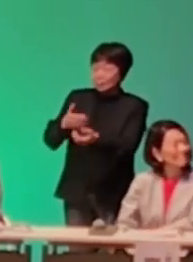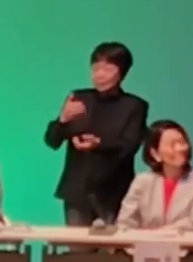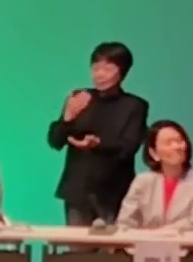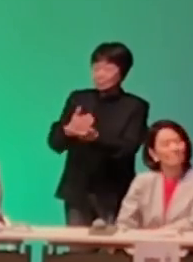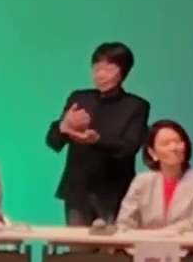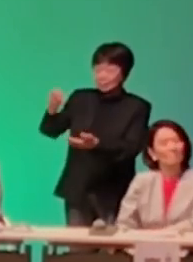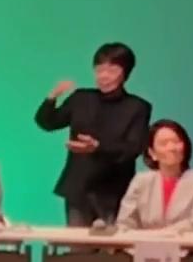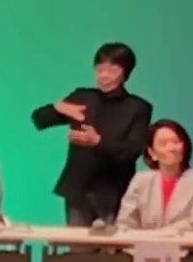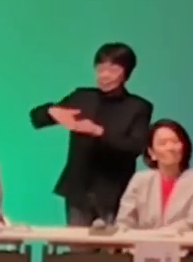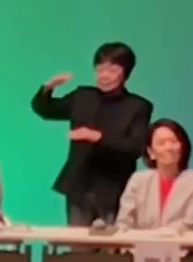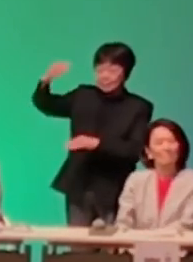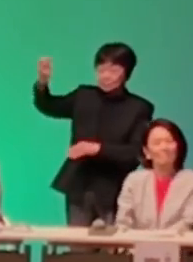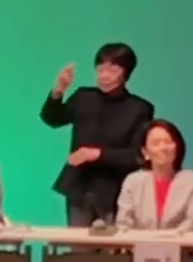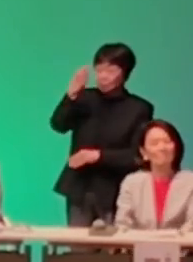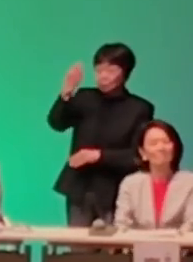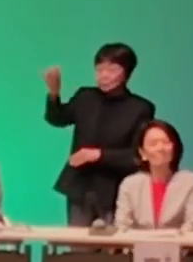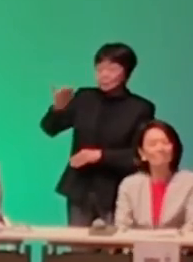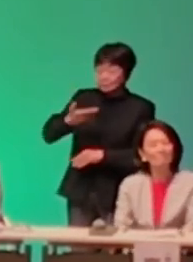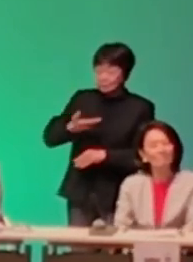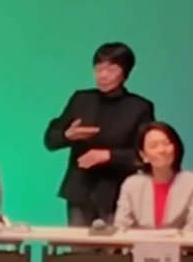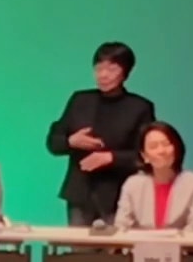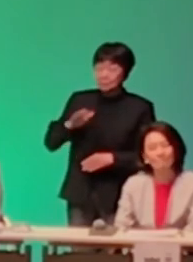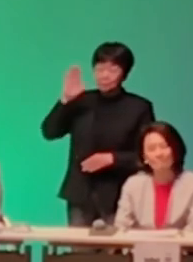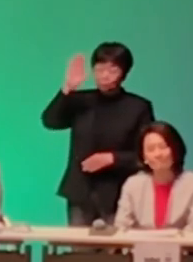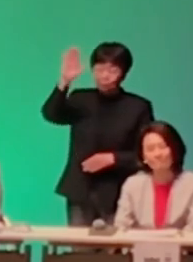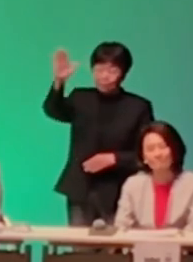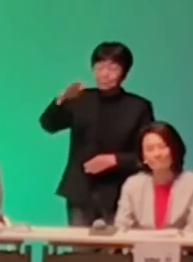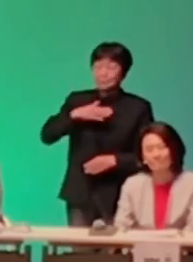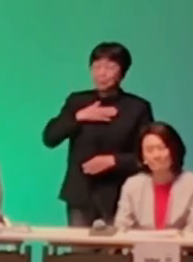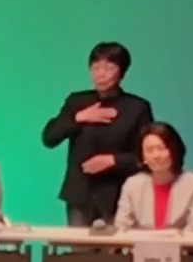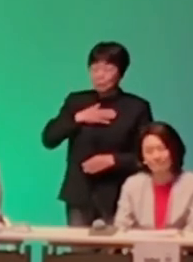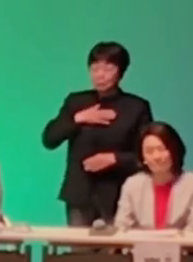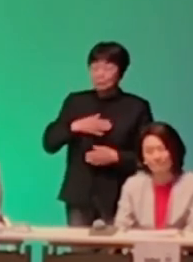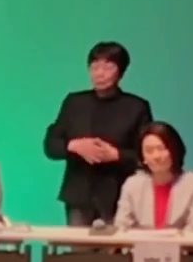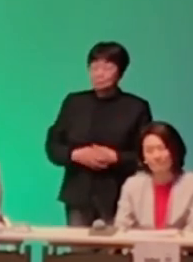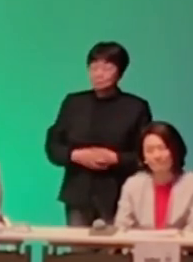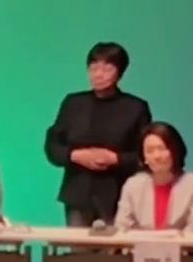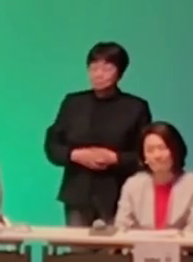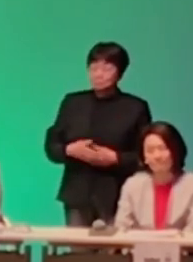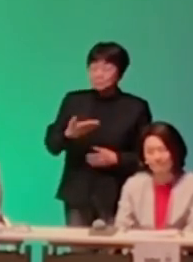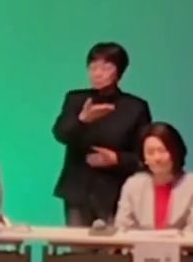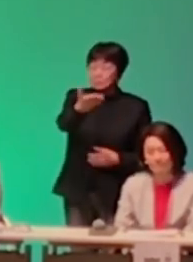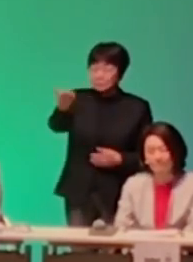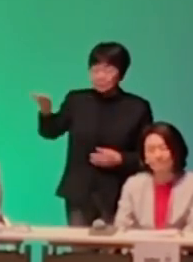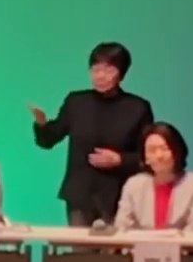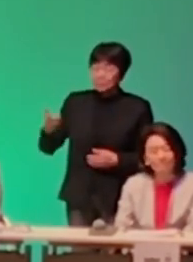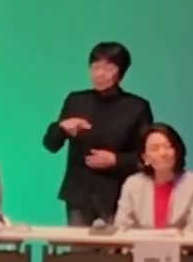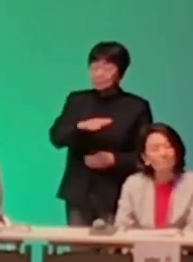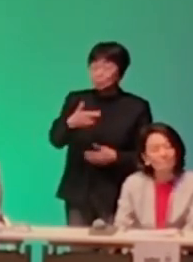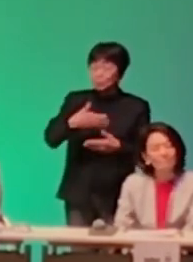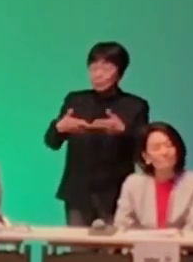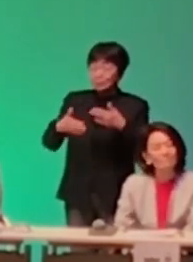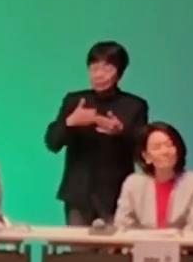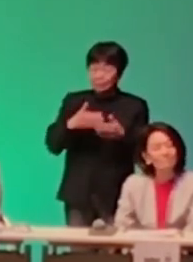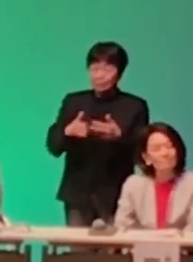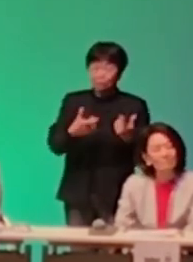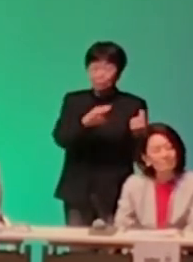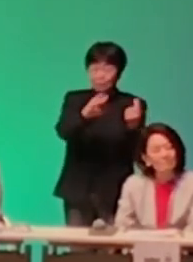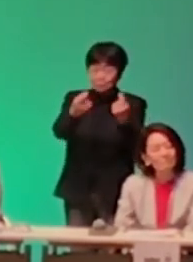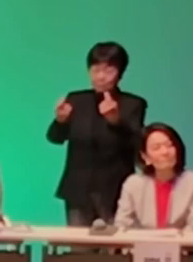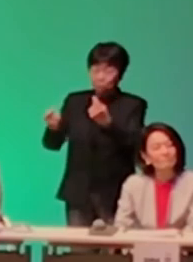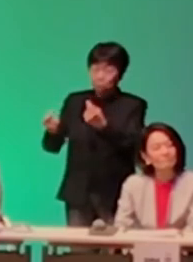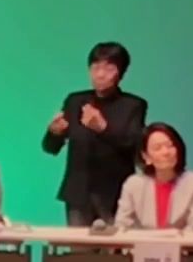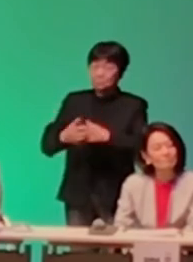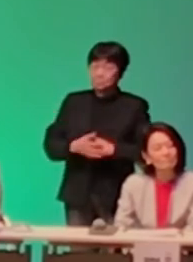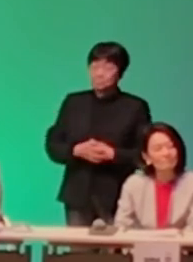っていうふうに私はその後理解しました。ですので皆さんいろいろその経験なさってて、皆さんそうなんですけど、